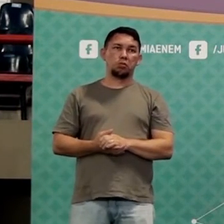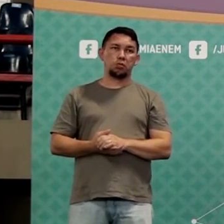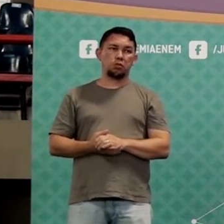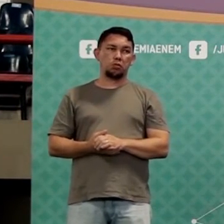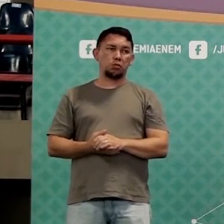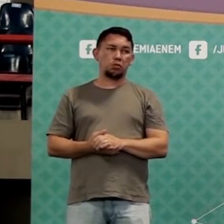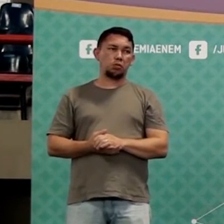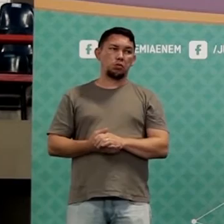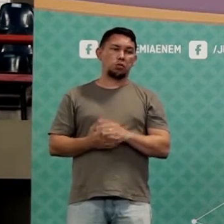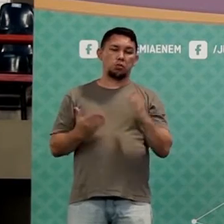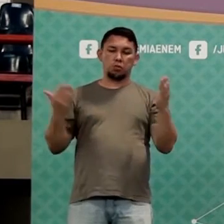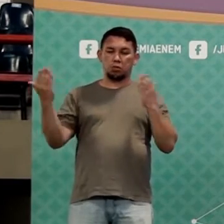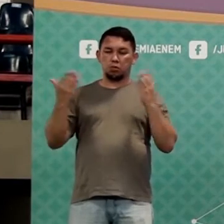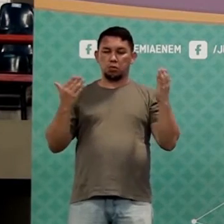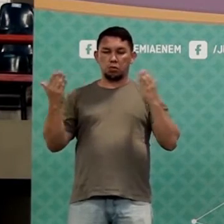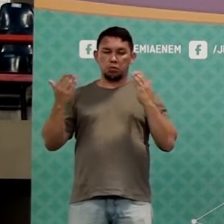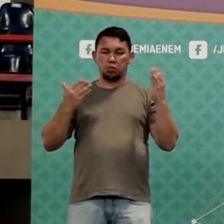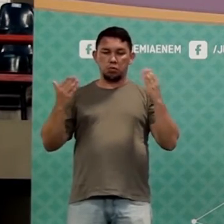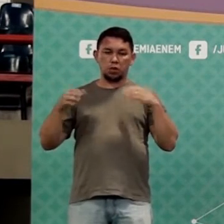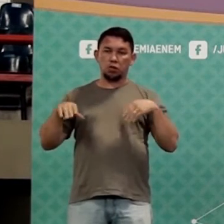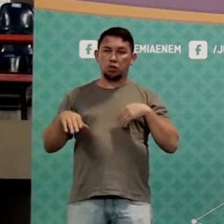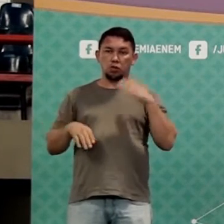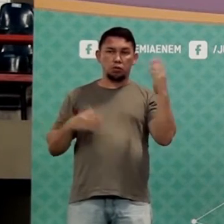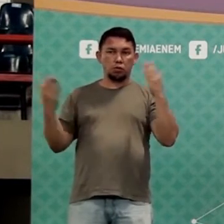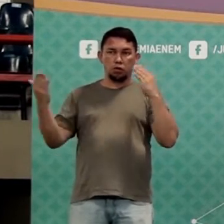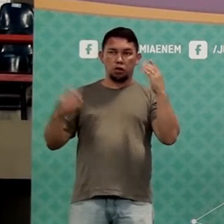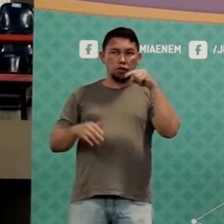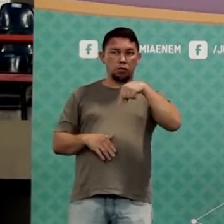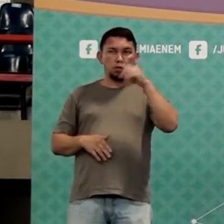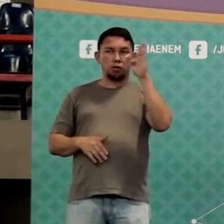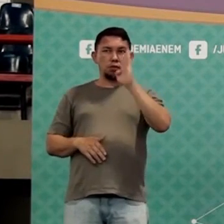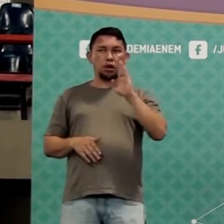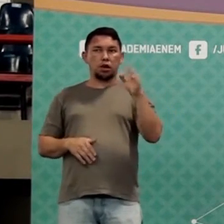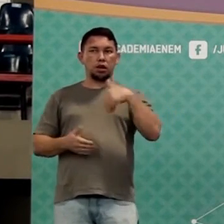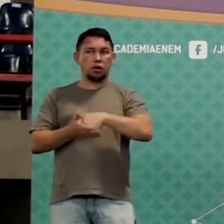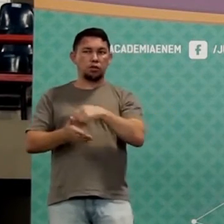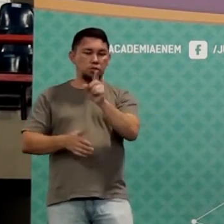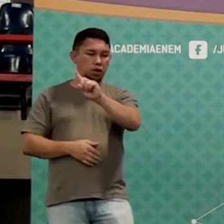comparação, não vamos comparar com a seleção brasileira, não vamos comparar. Tá certo?